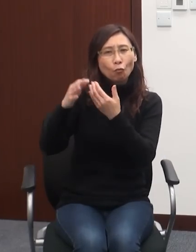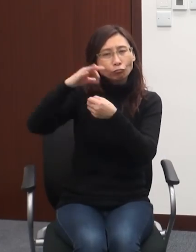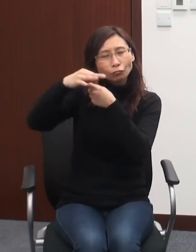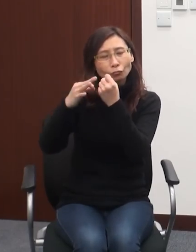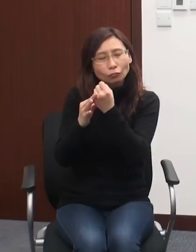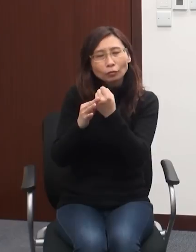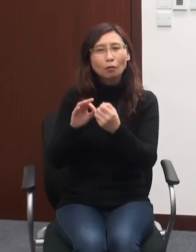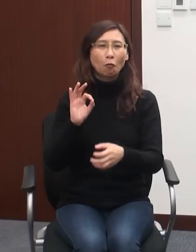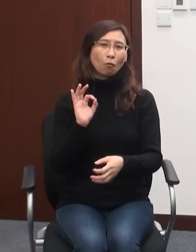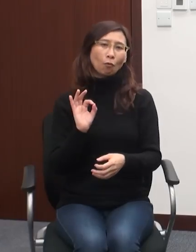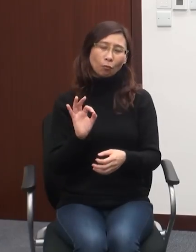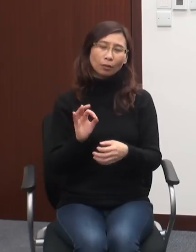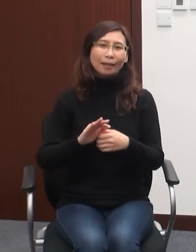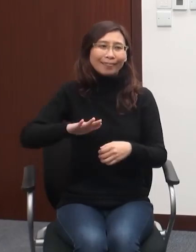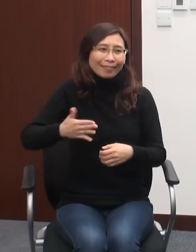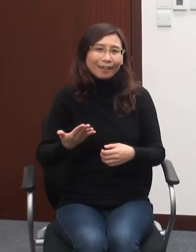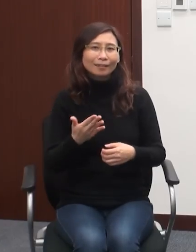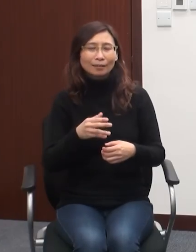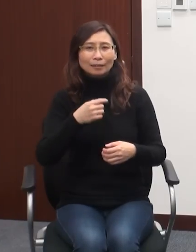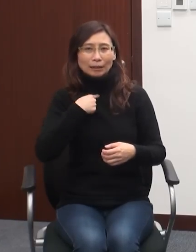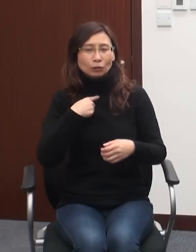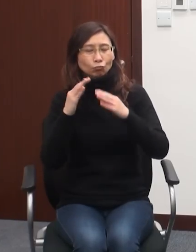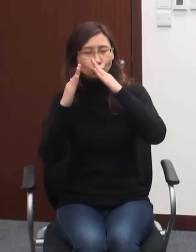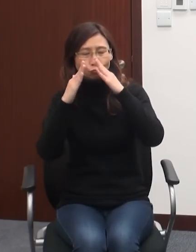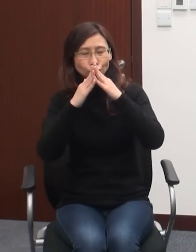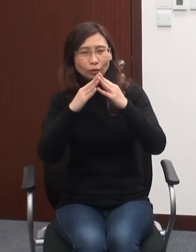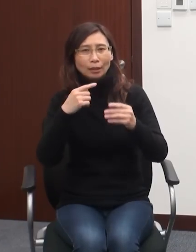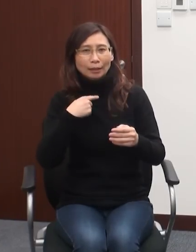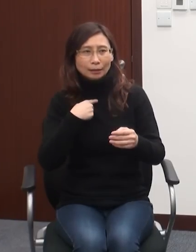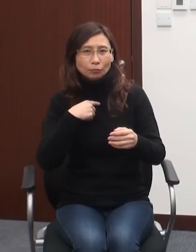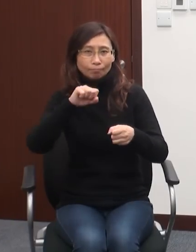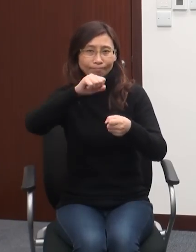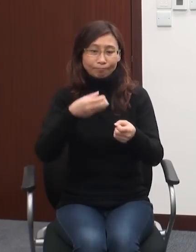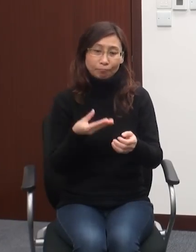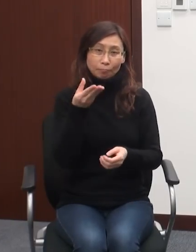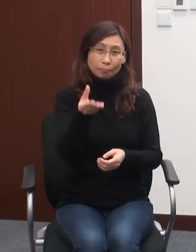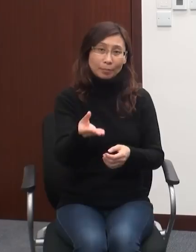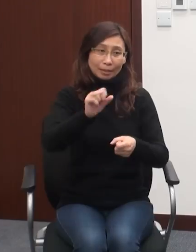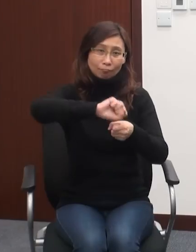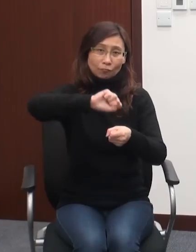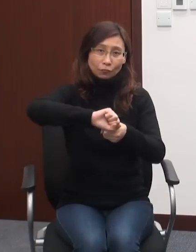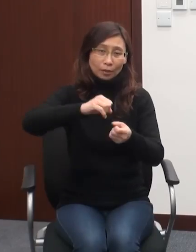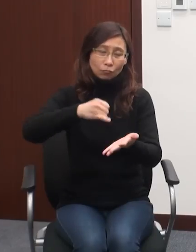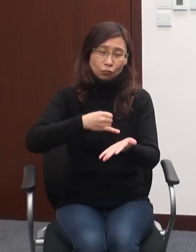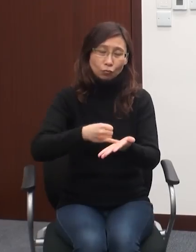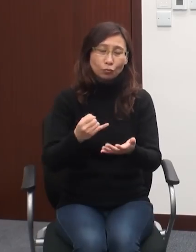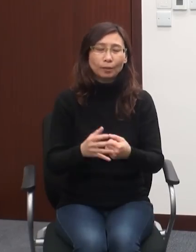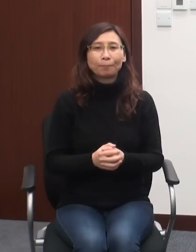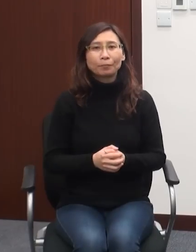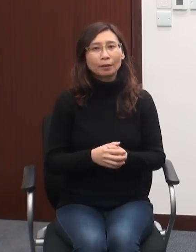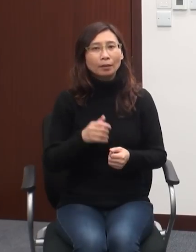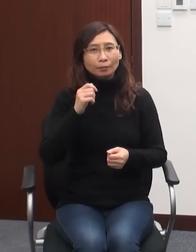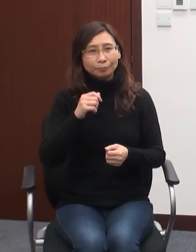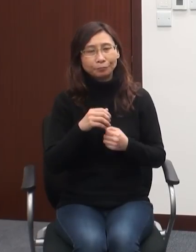咁呢層附加税係睇你個生活嘅方式係點啦，係嘛？即係譬如間你成日都